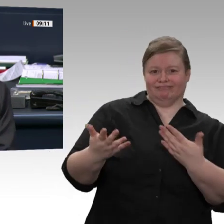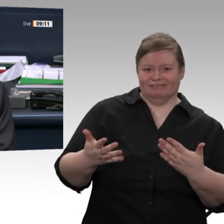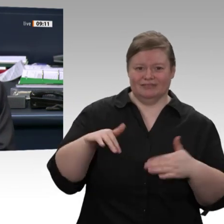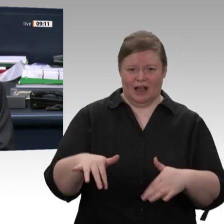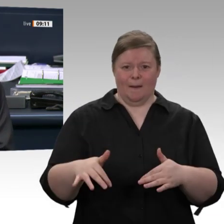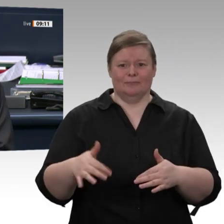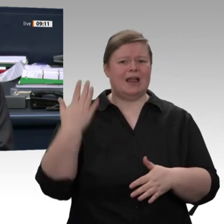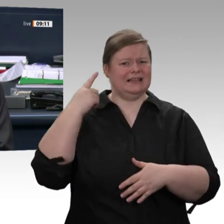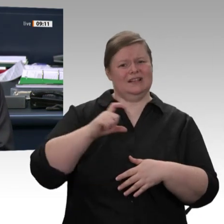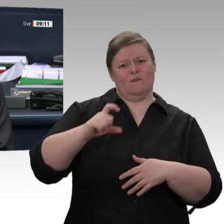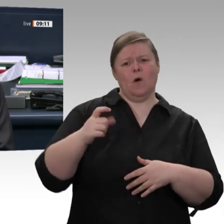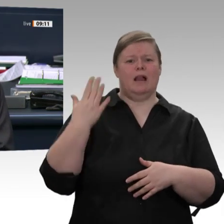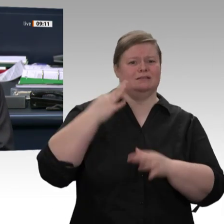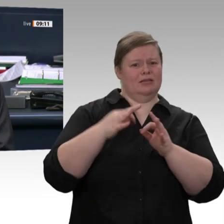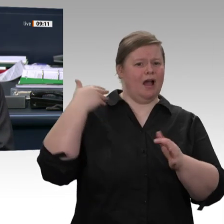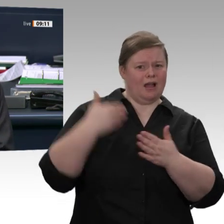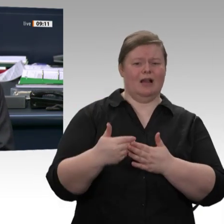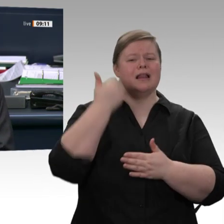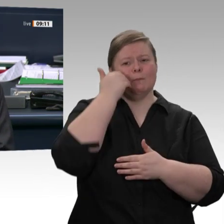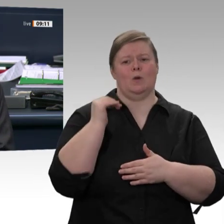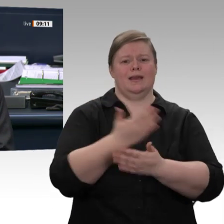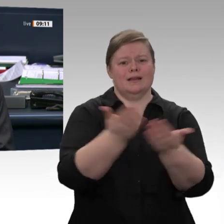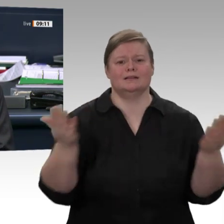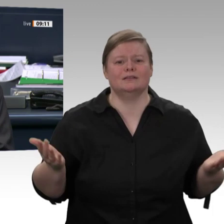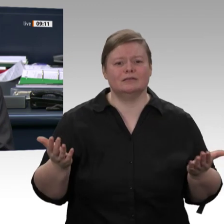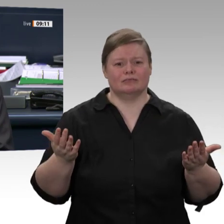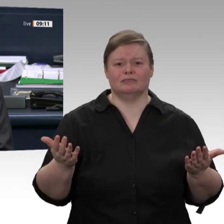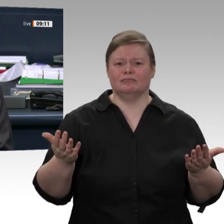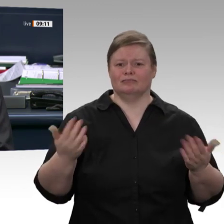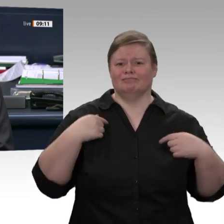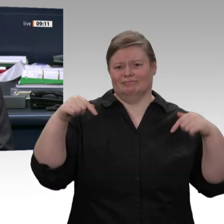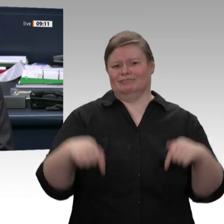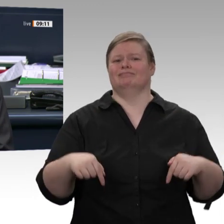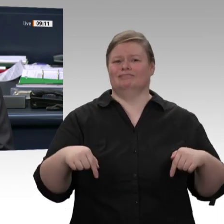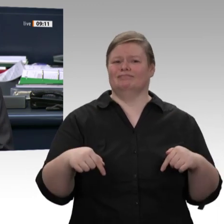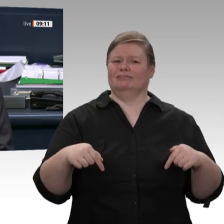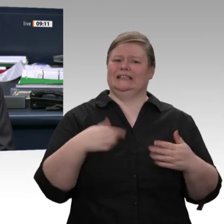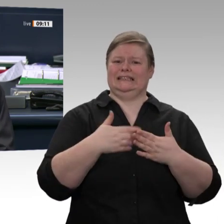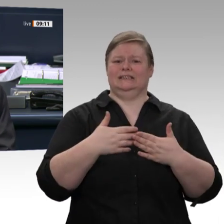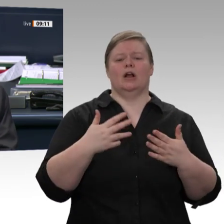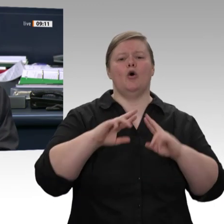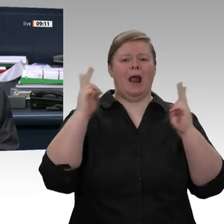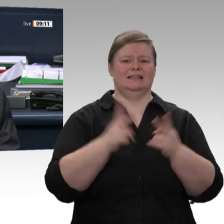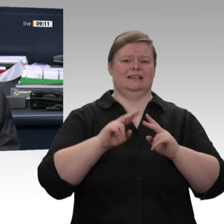denken, auf die öffentliche Auseinandersetzung toxisch wirken kann, mit gefährlich hohem